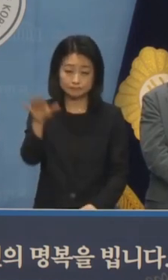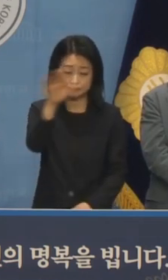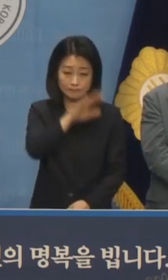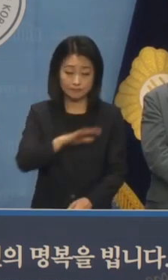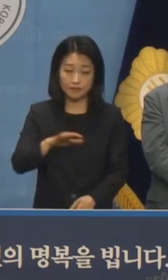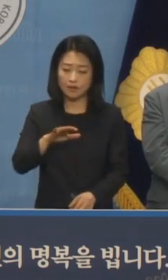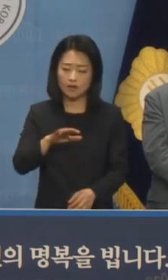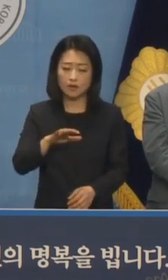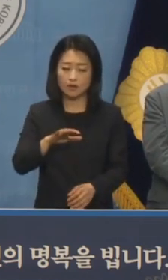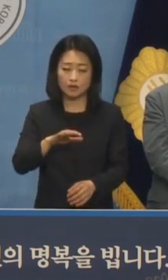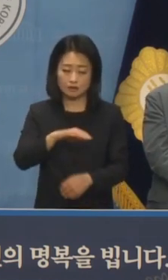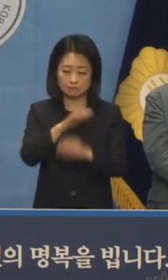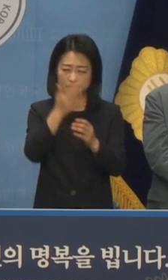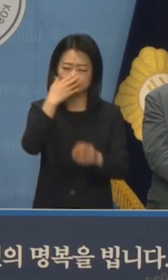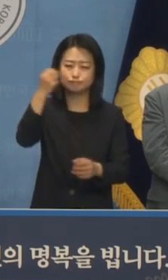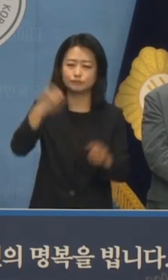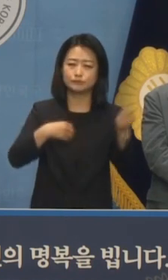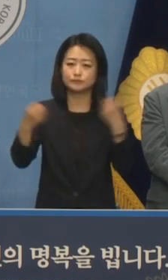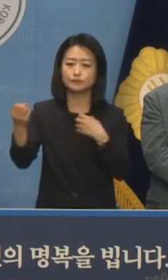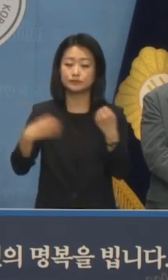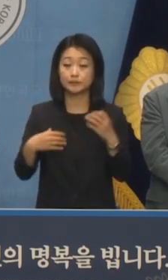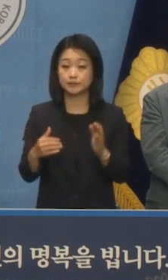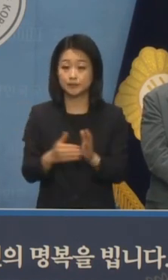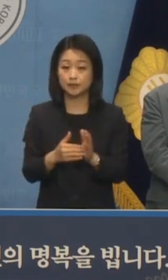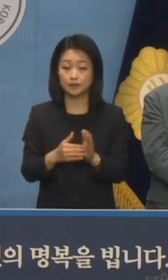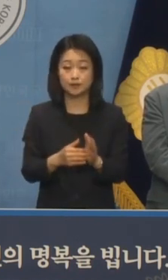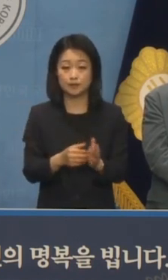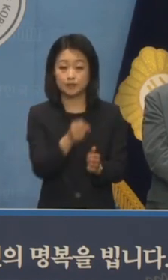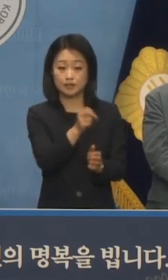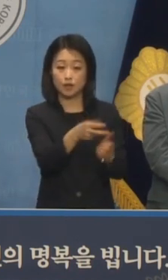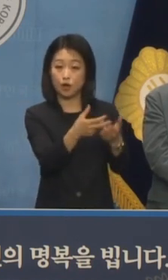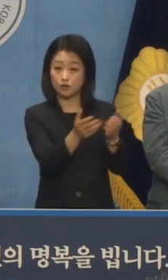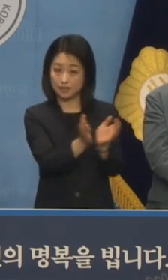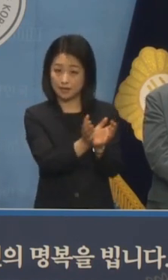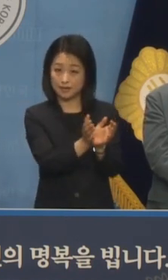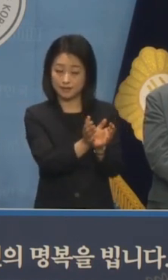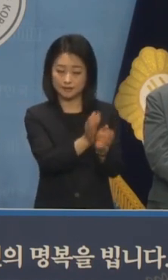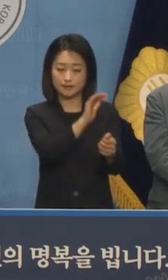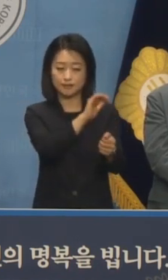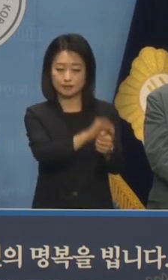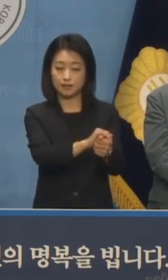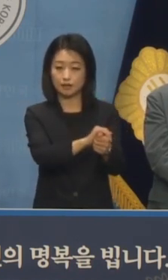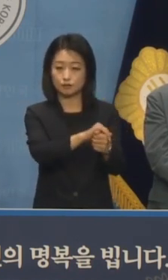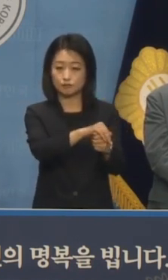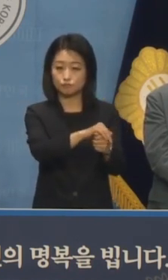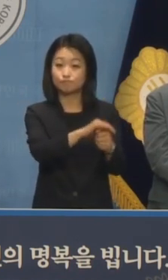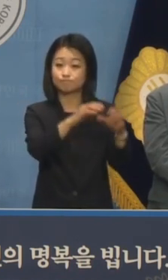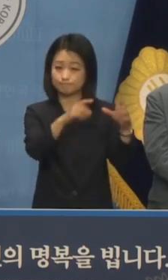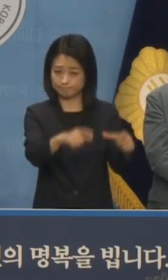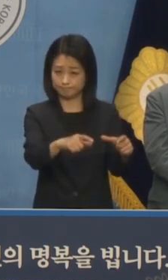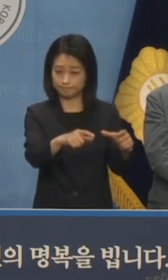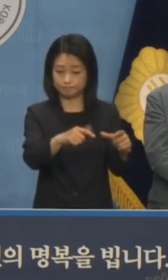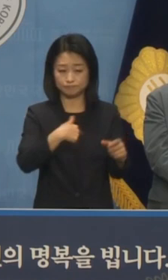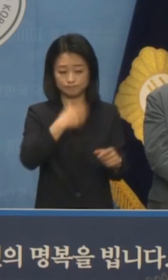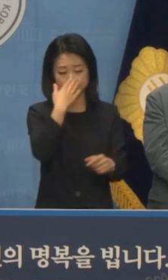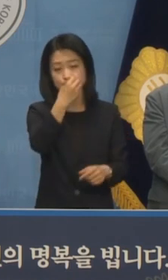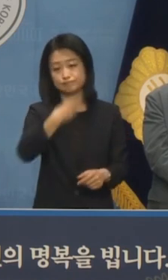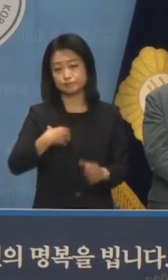저희가 말할 곳이 없었습니다. 여당의 텃밭이라 불리는 곳에서도 우리는 외면을 받고